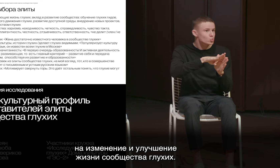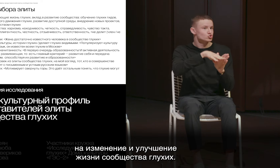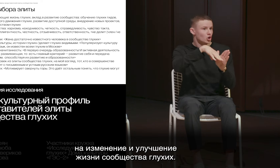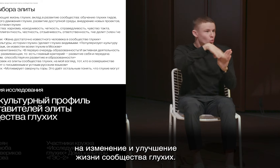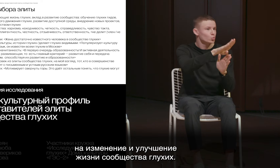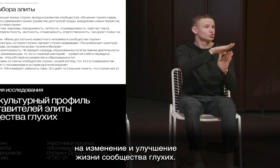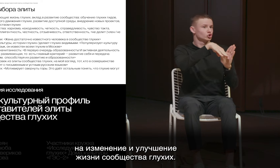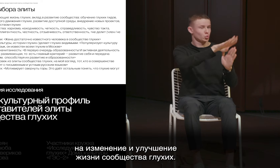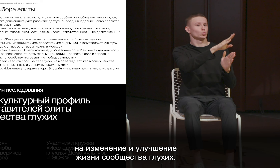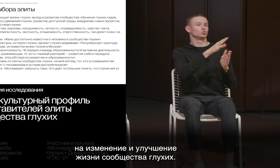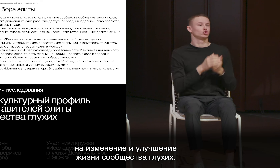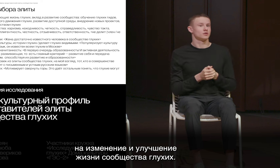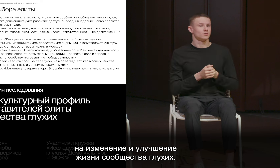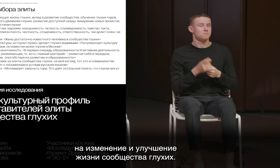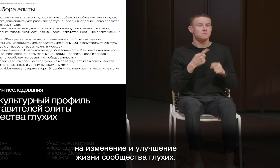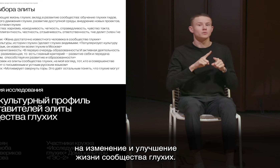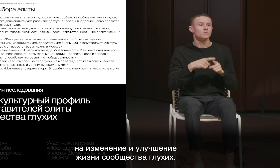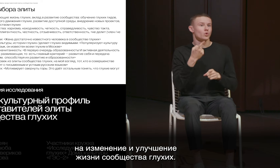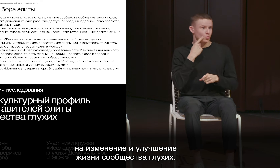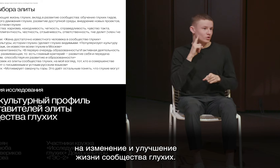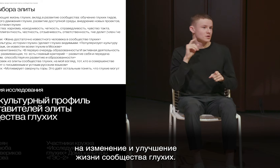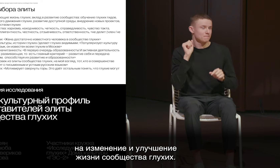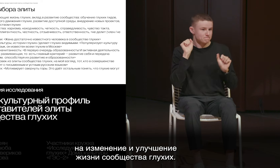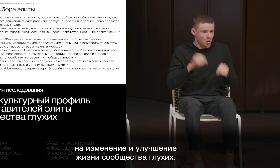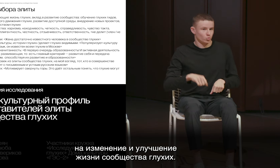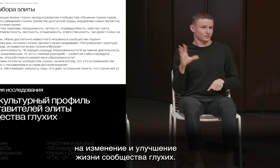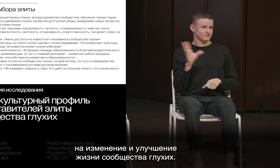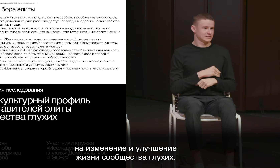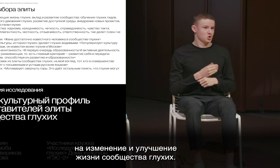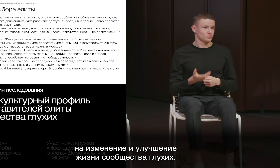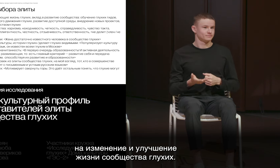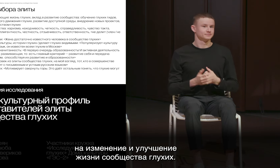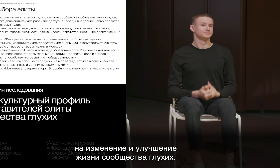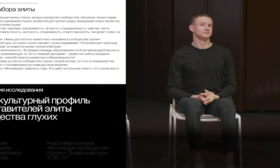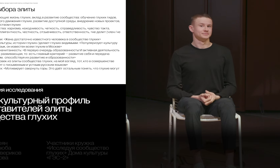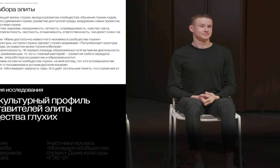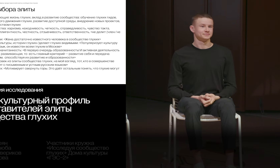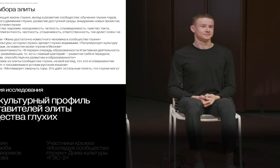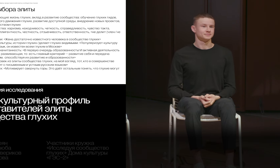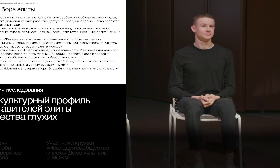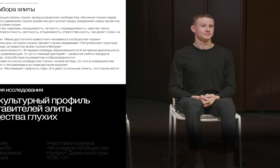свершения представителей сообщества, улучшать таким образом